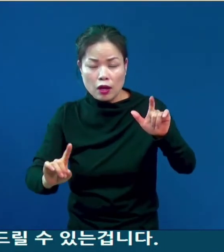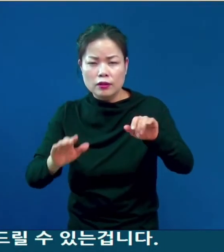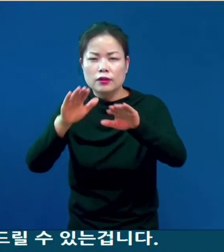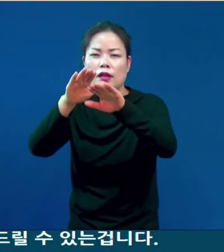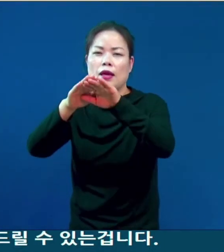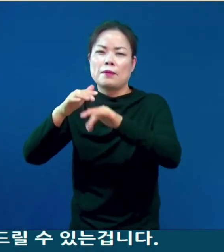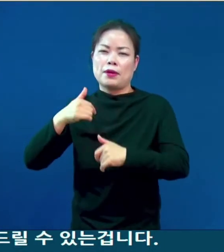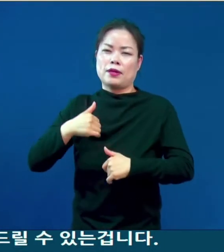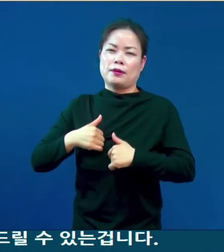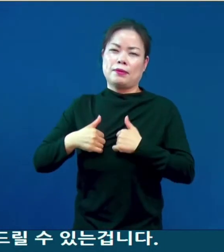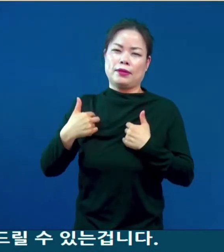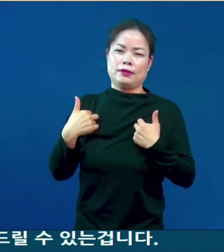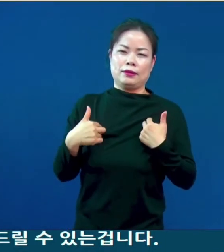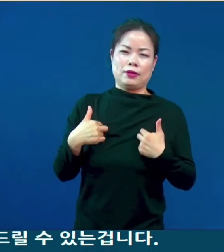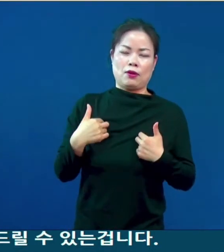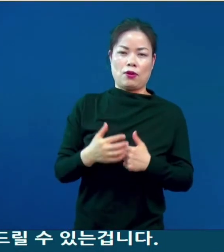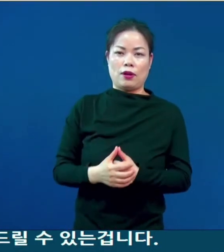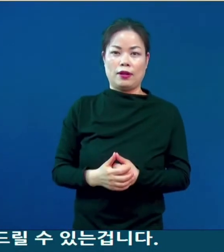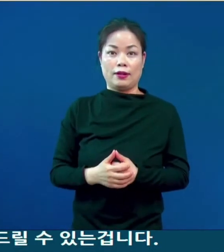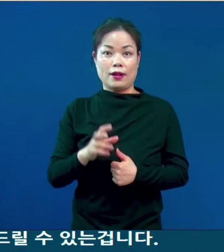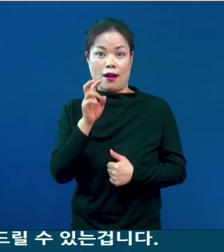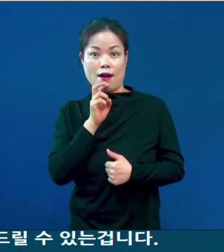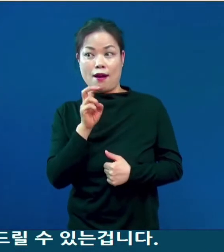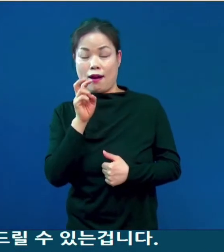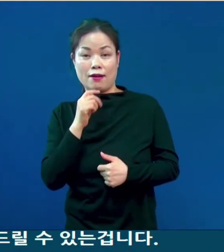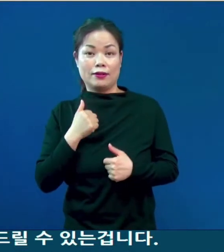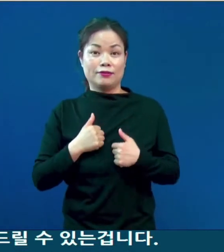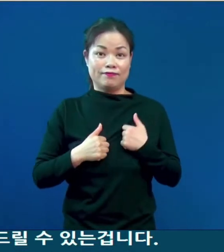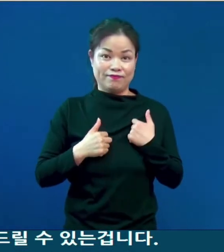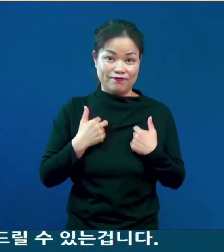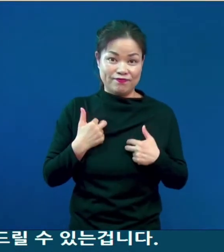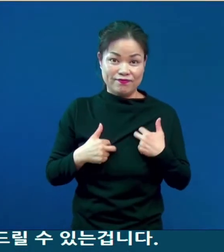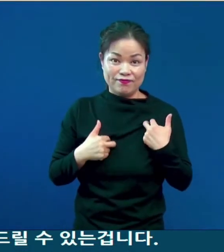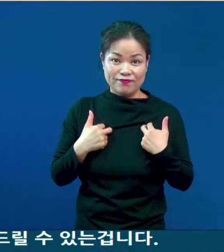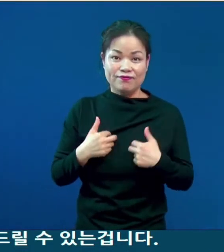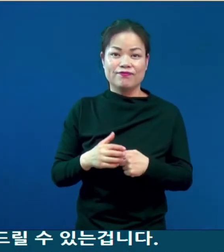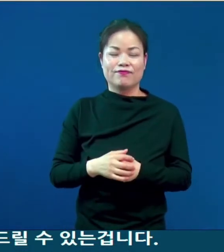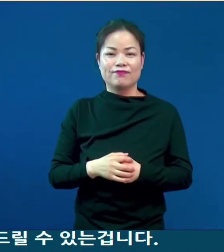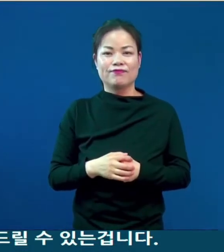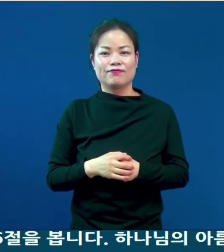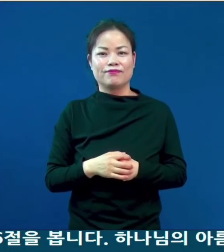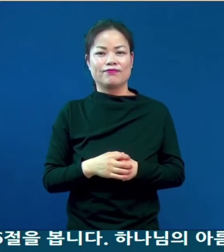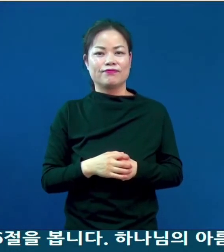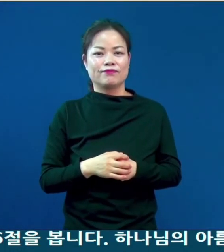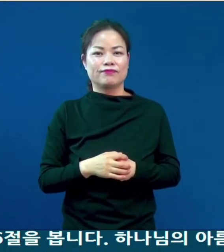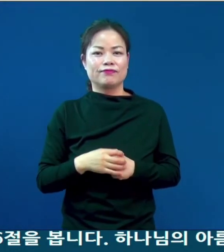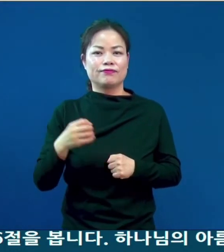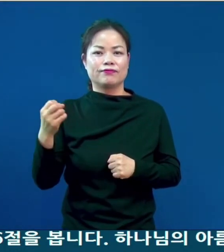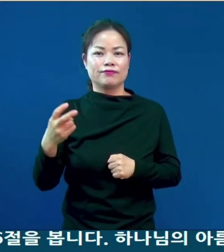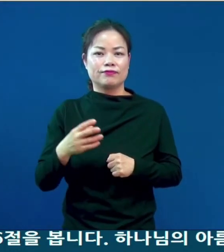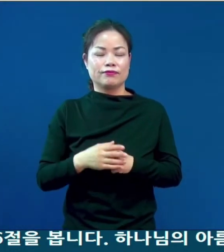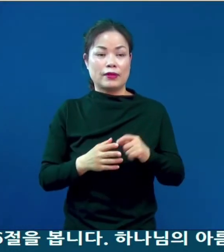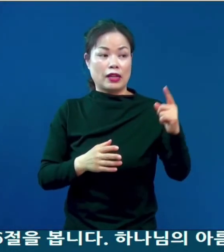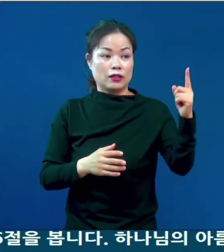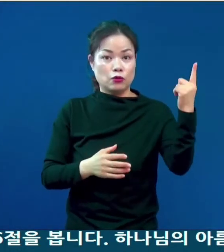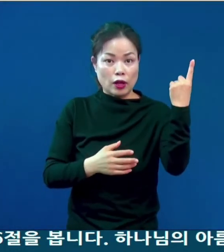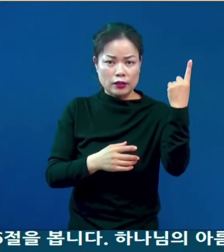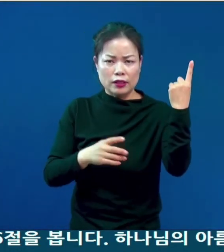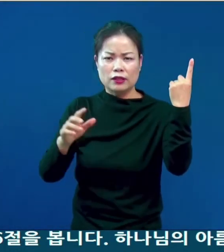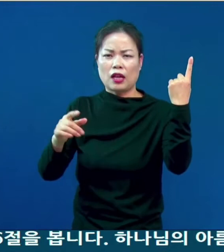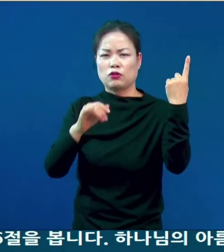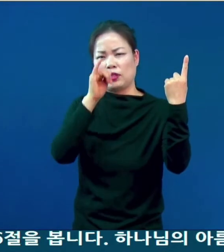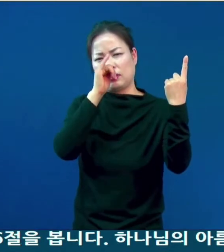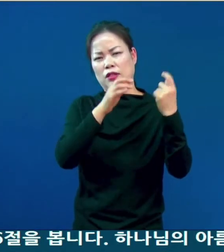예배를 기뻐하고 즐거워한다는 것입니다. 찬양하기를 기뻐하고 즐거워한다라고 하는 것입니다. 그래서 다윗은